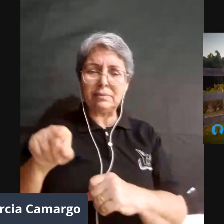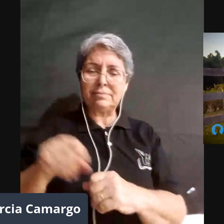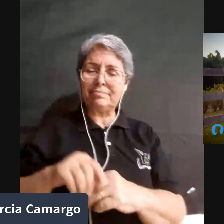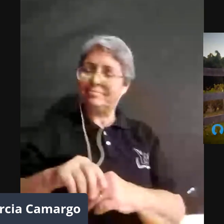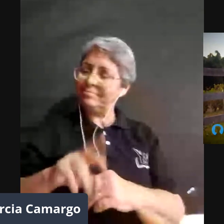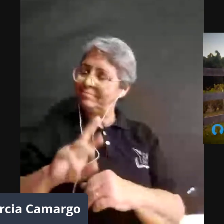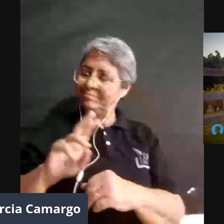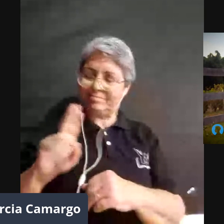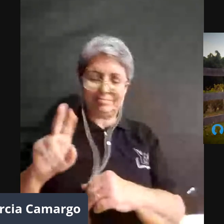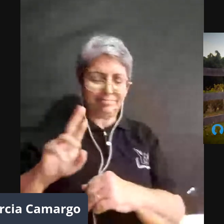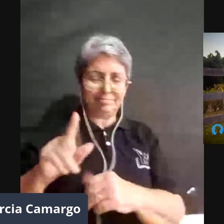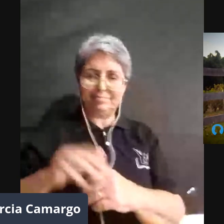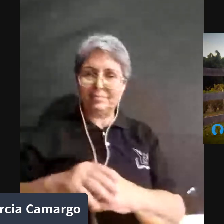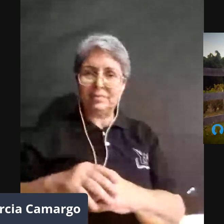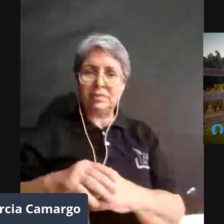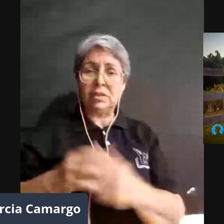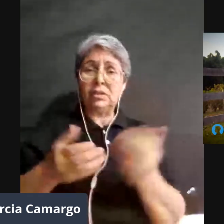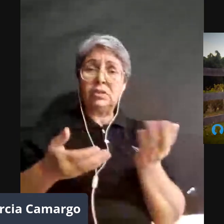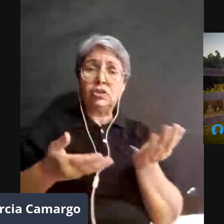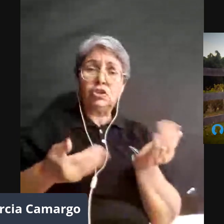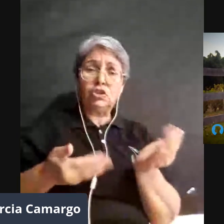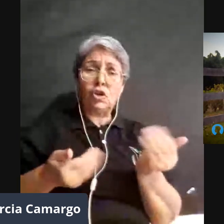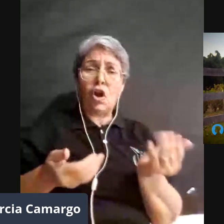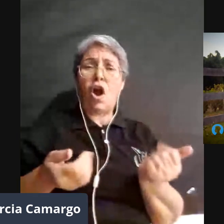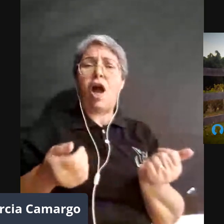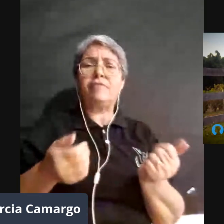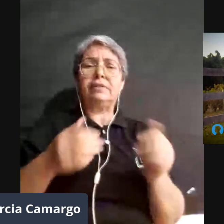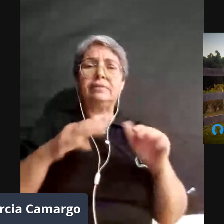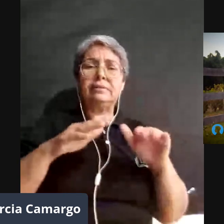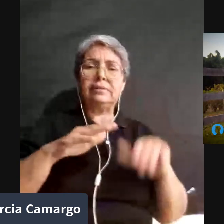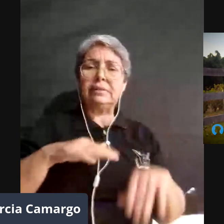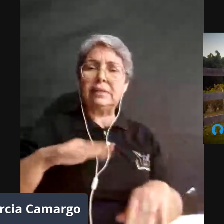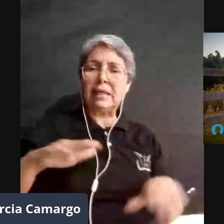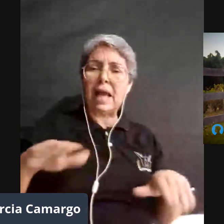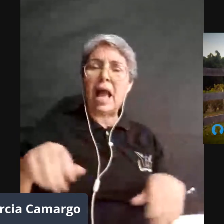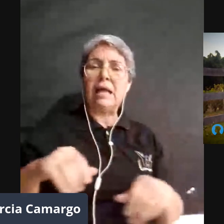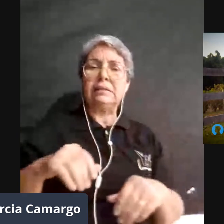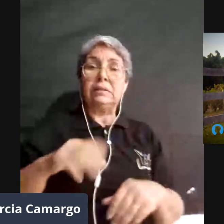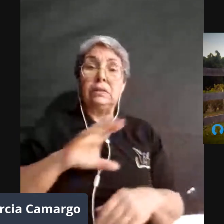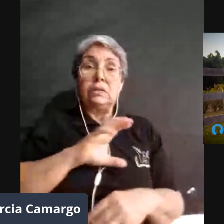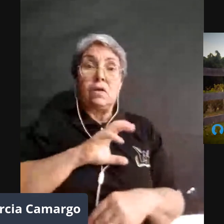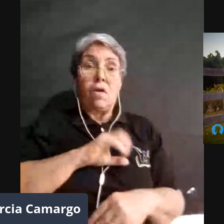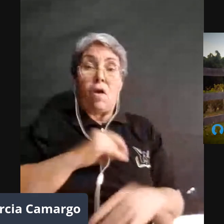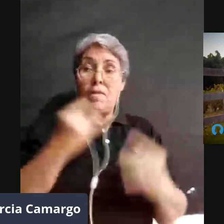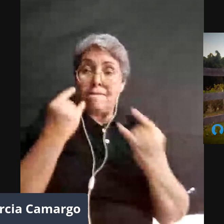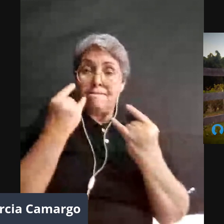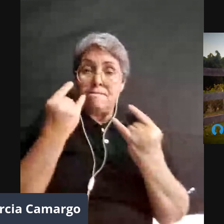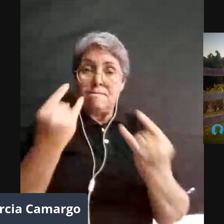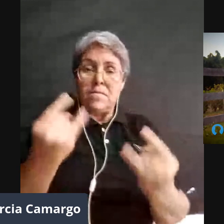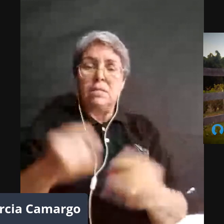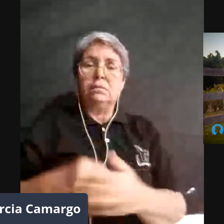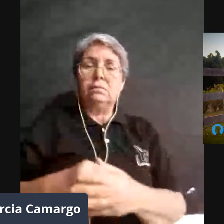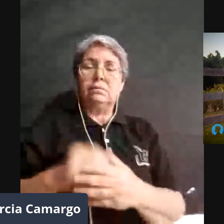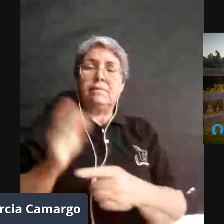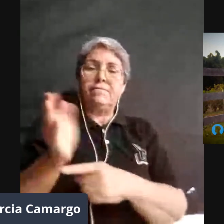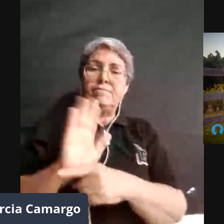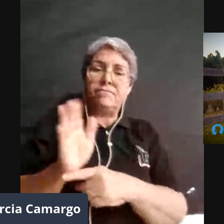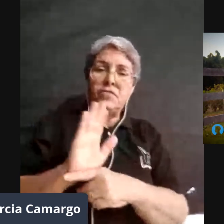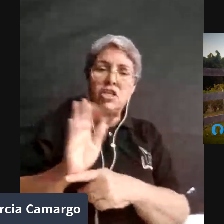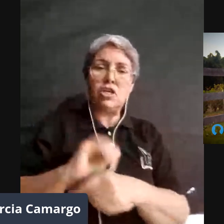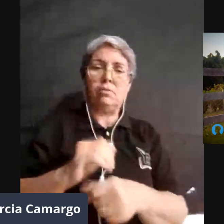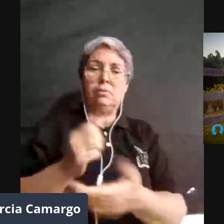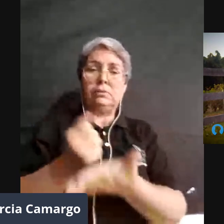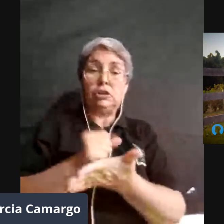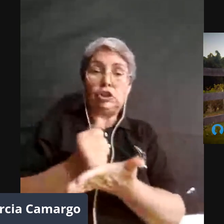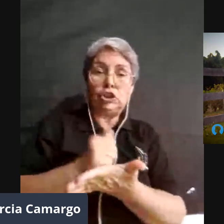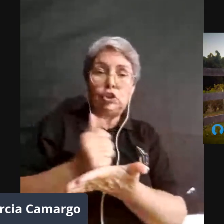jovens, crianças que são viciados, filmes, em jogos, em alimentos que são prejudiciais?